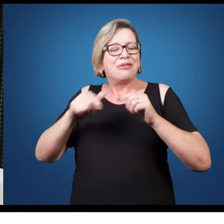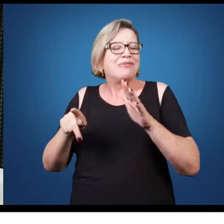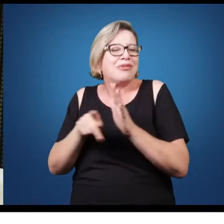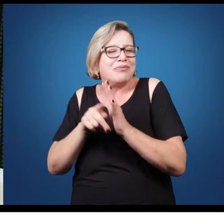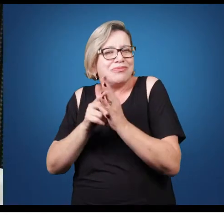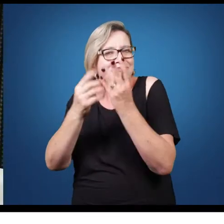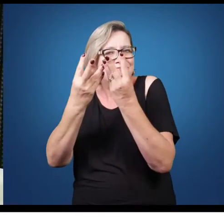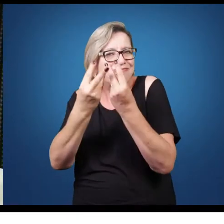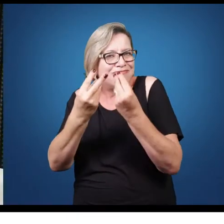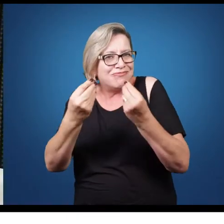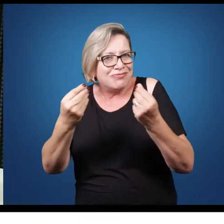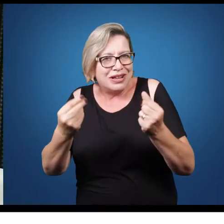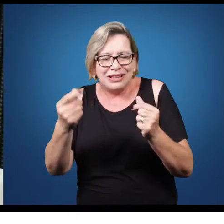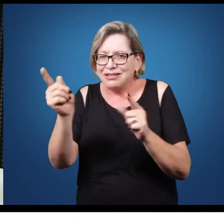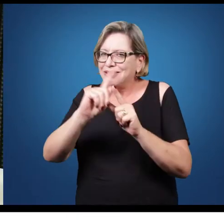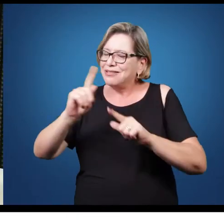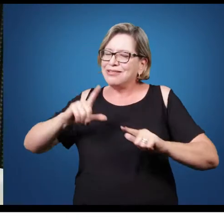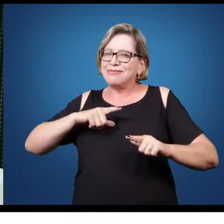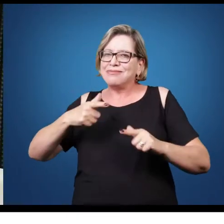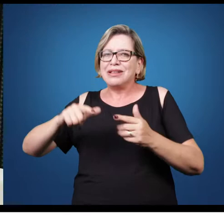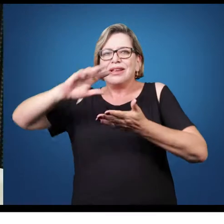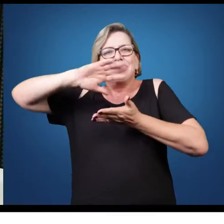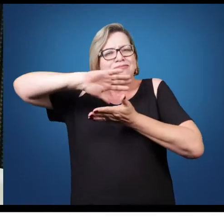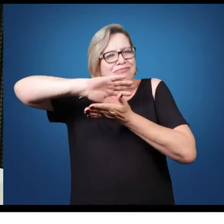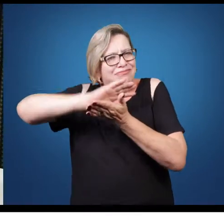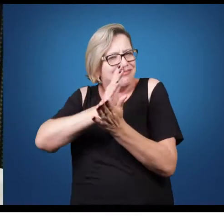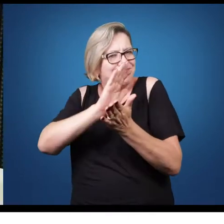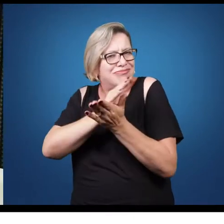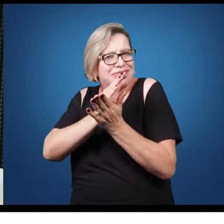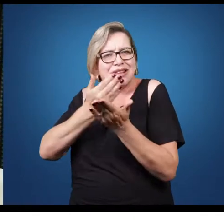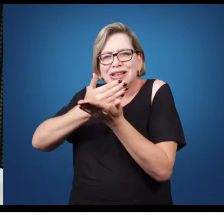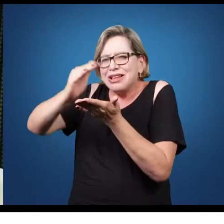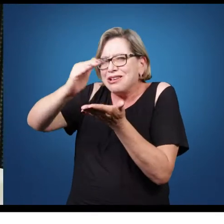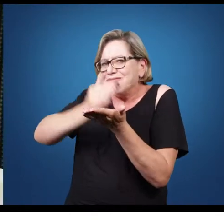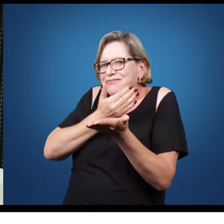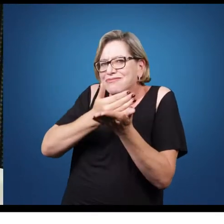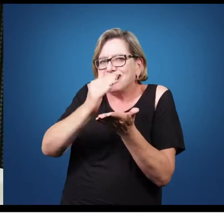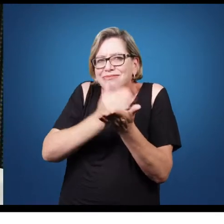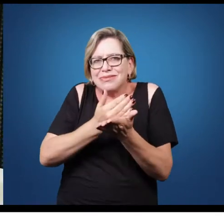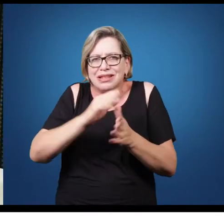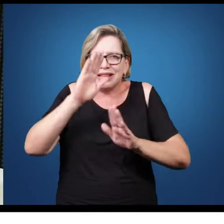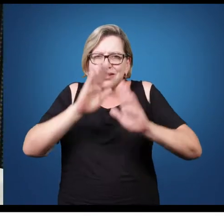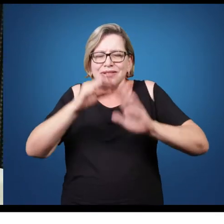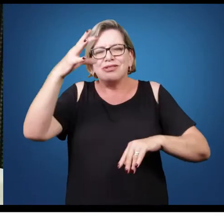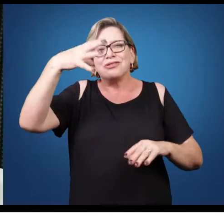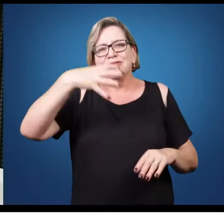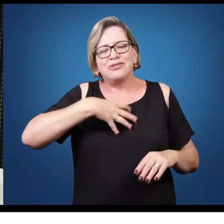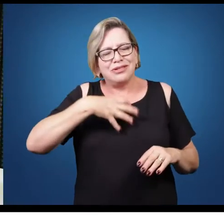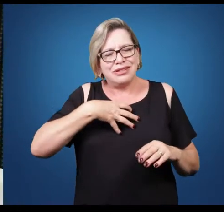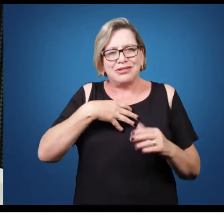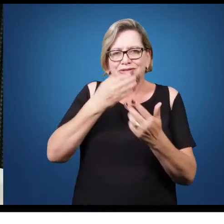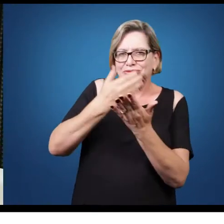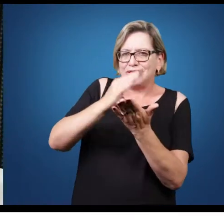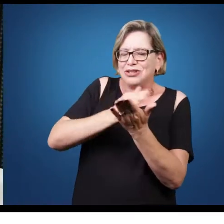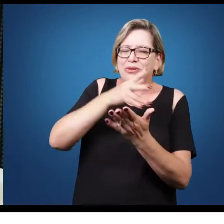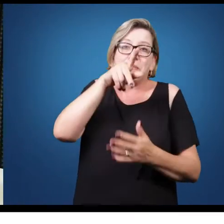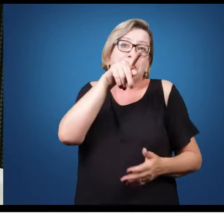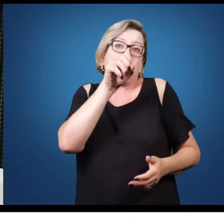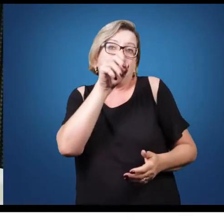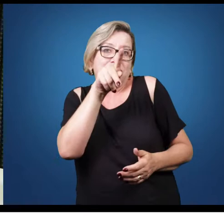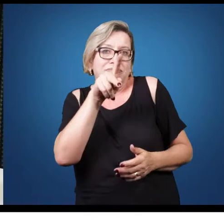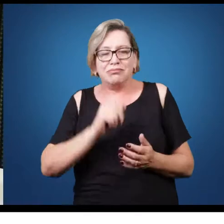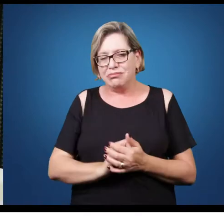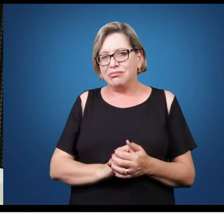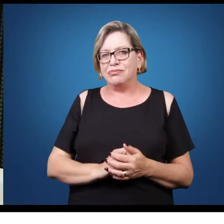e não foi uma coisa preconceituosa segregadora que eu sinto nessa divisão música popular música erudita